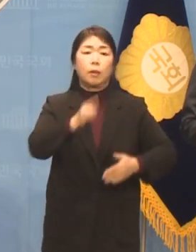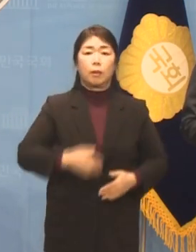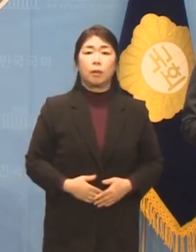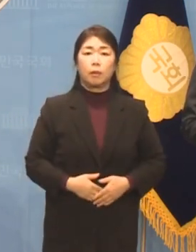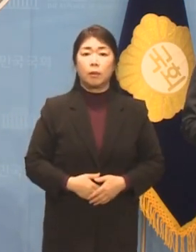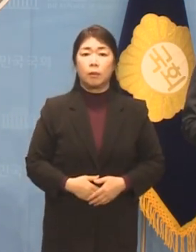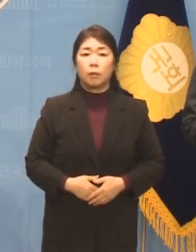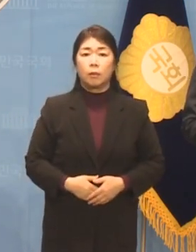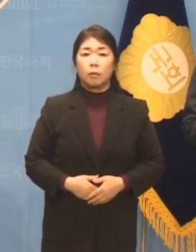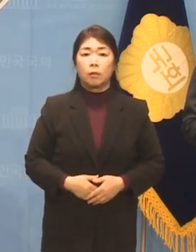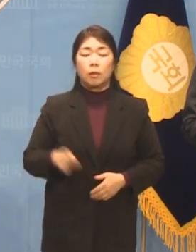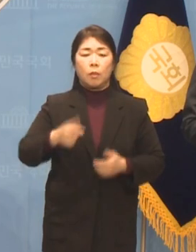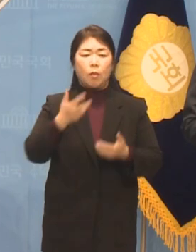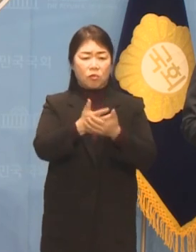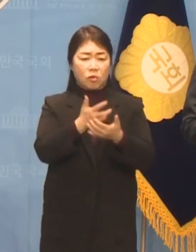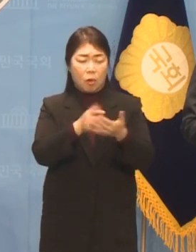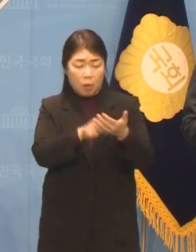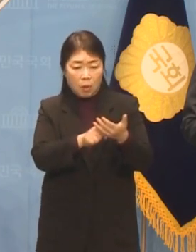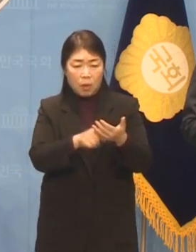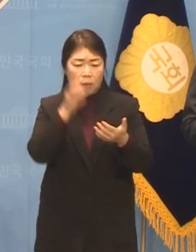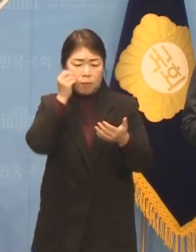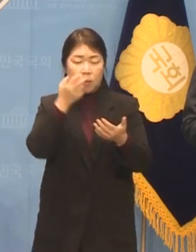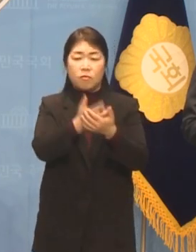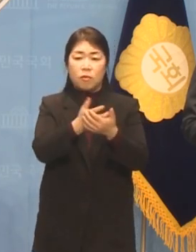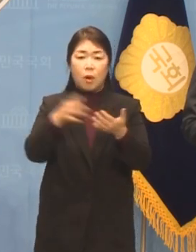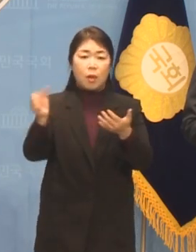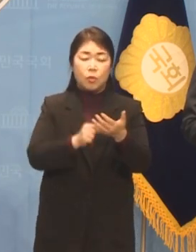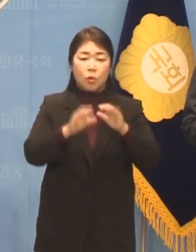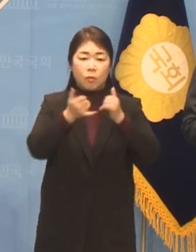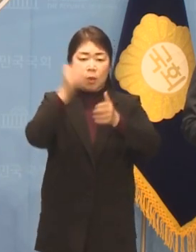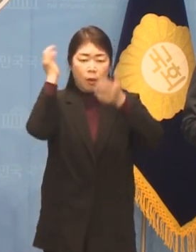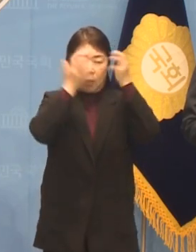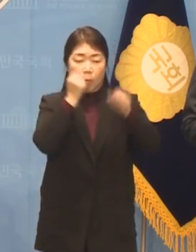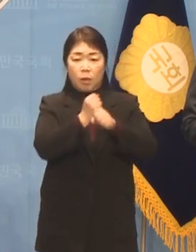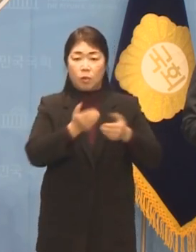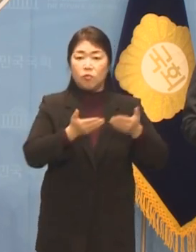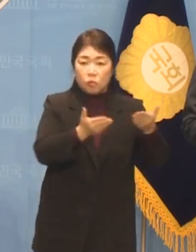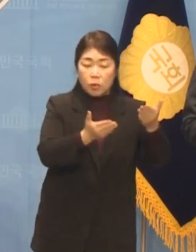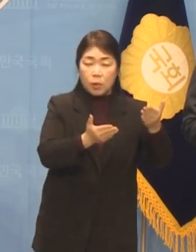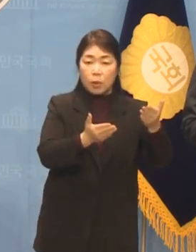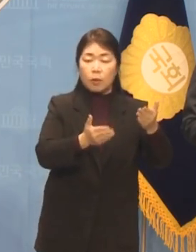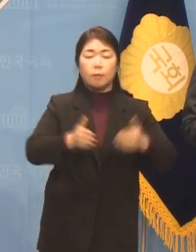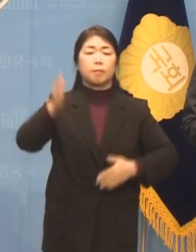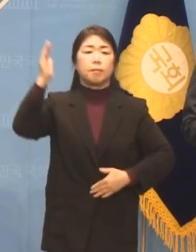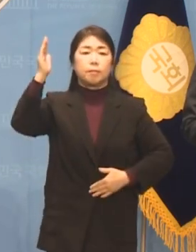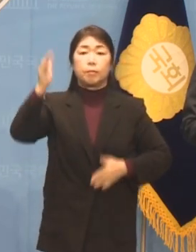섰다라며 괴문서를 가지고 국민들을 혼동에 빠뜨리고 있다라고 말했습니다.